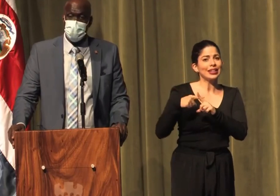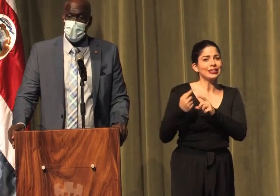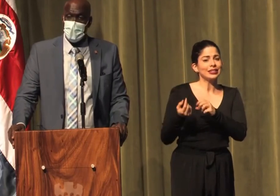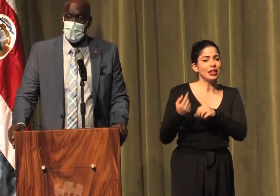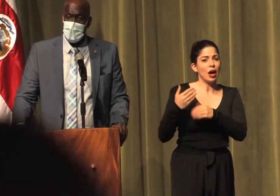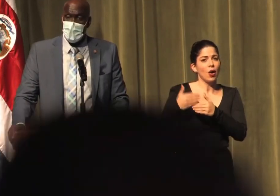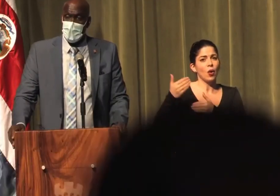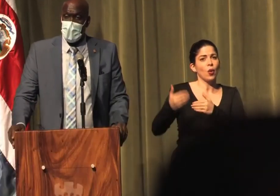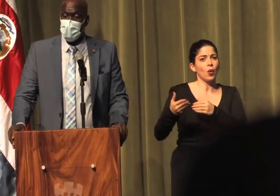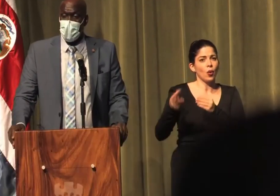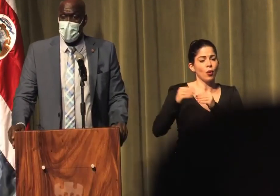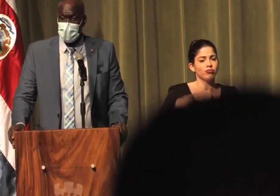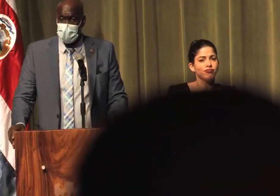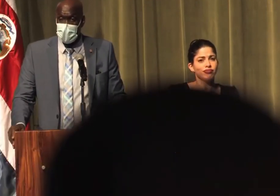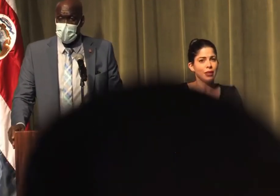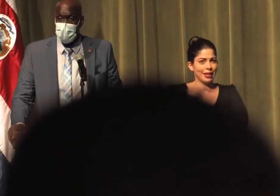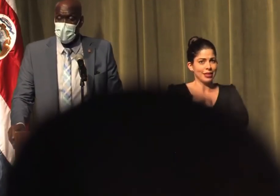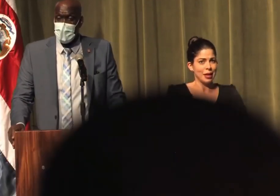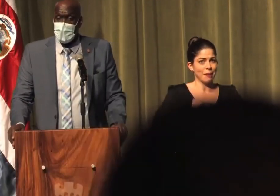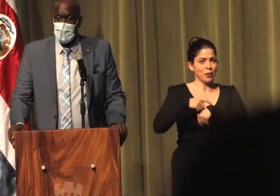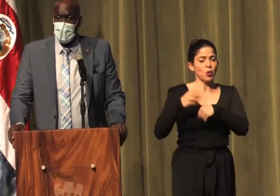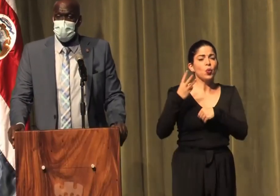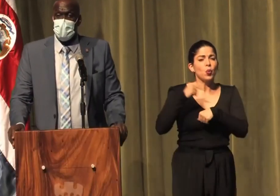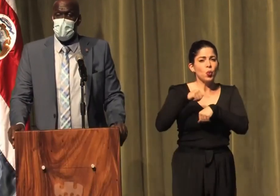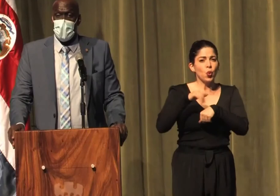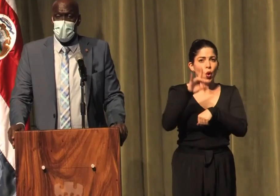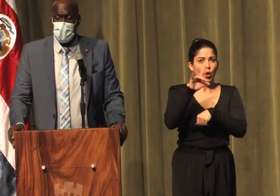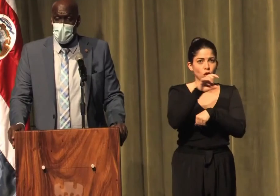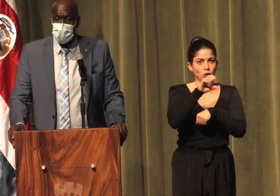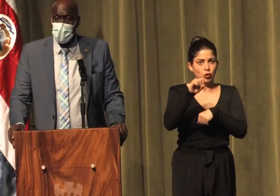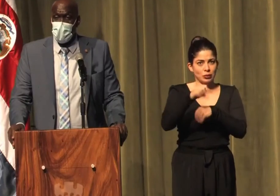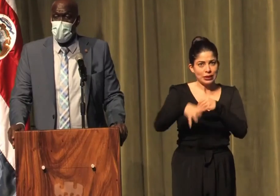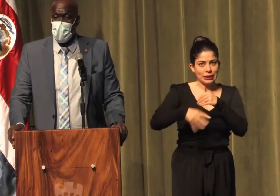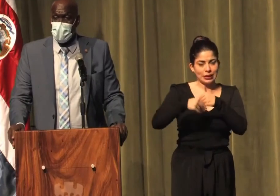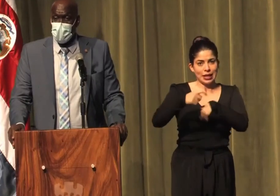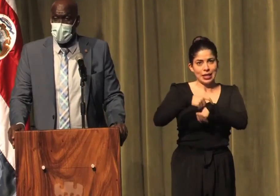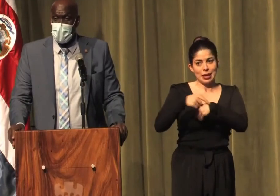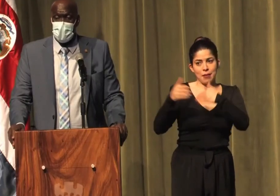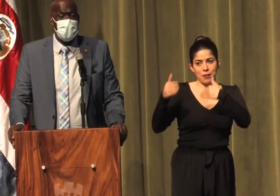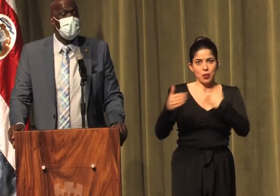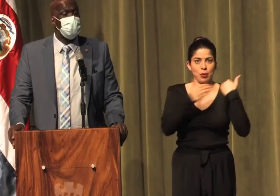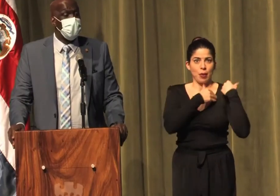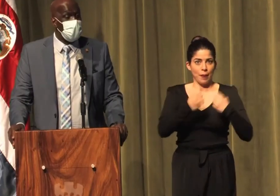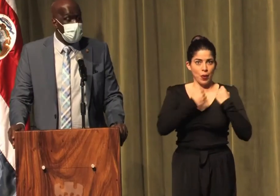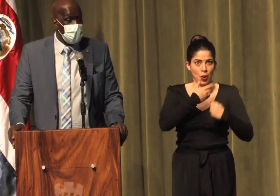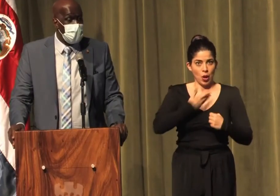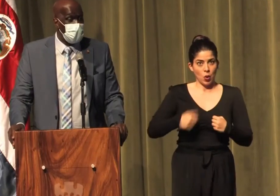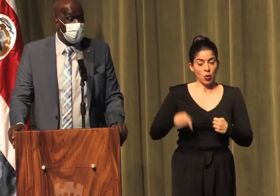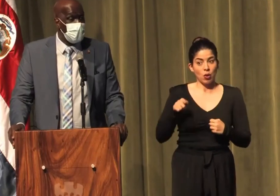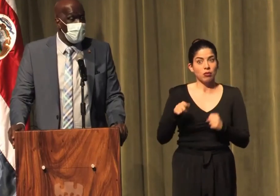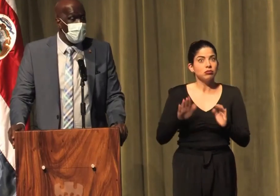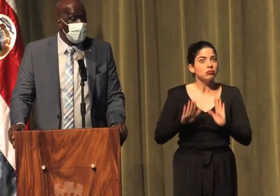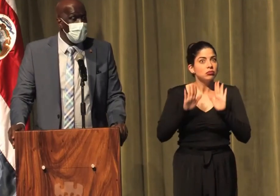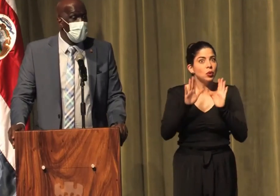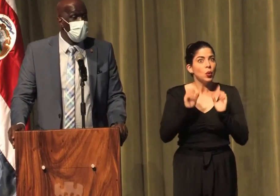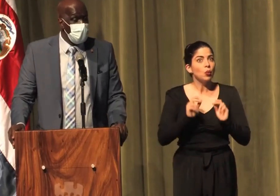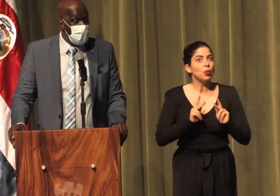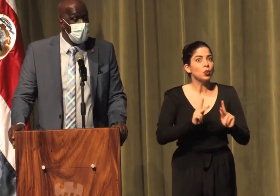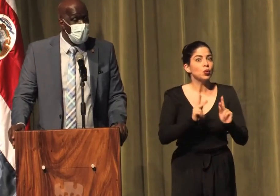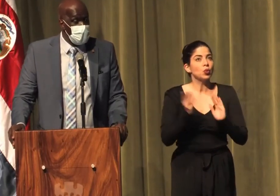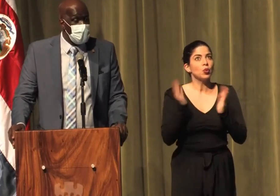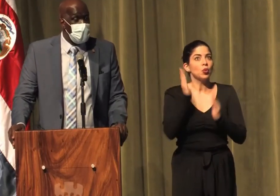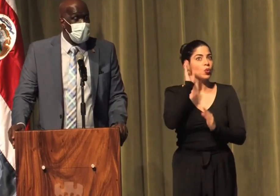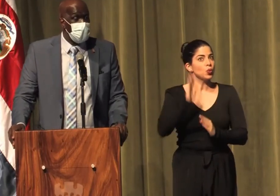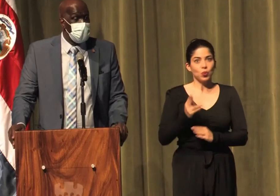8 meses, aproveche esta maravillosa oportunidad histórica